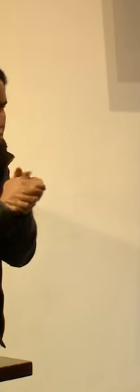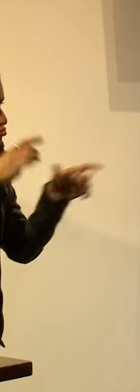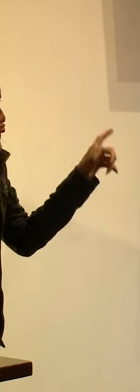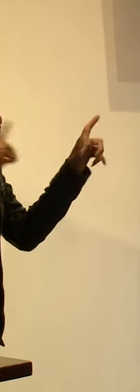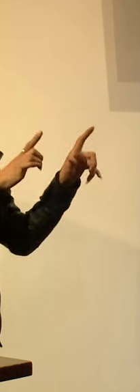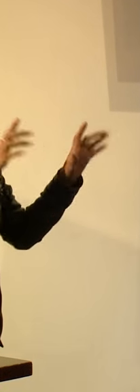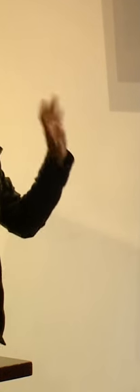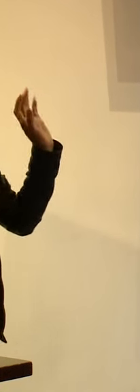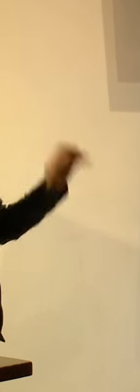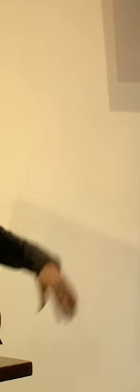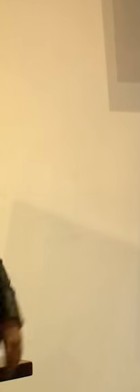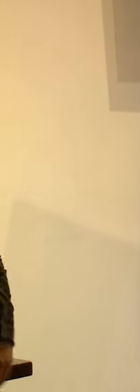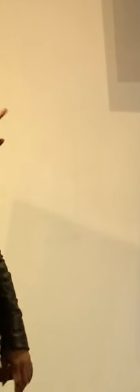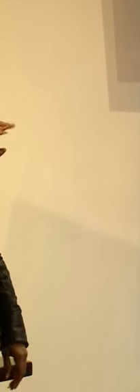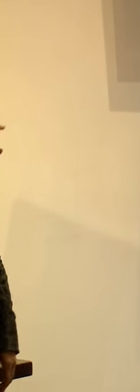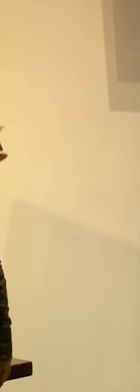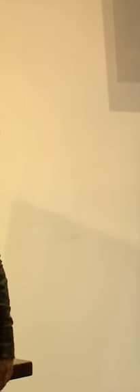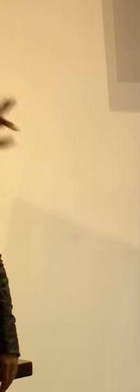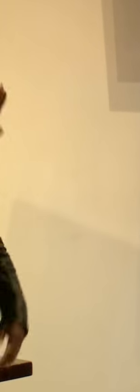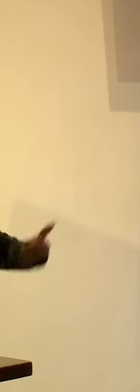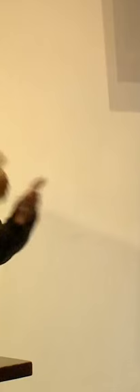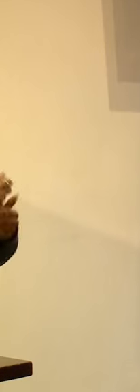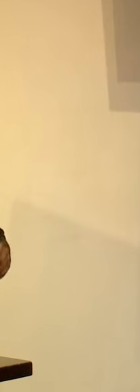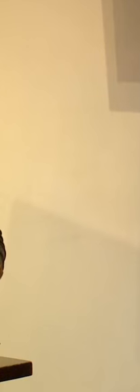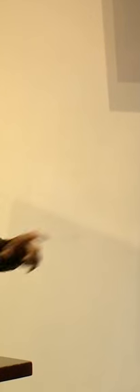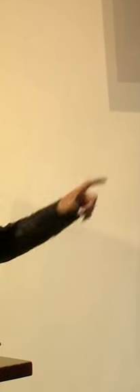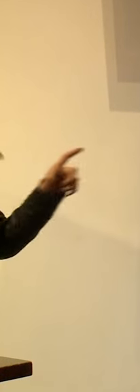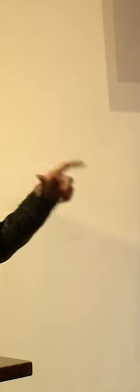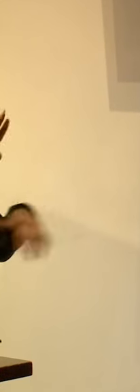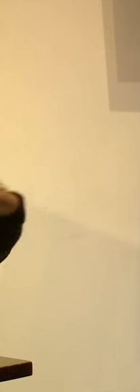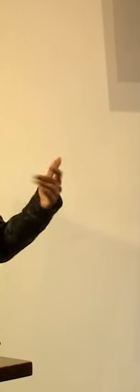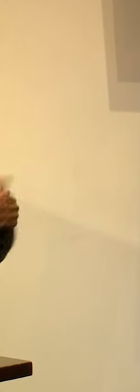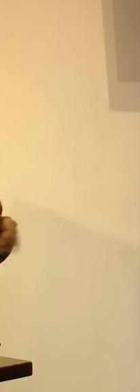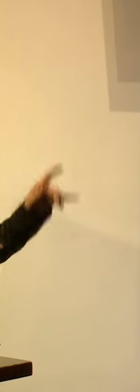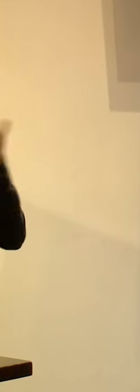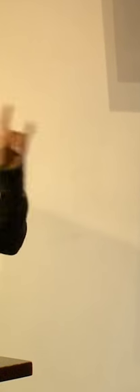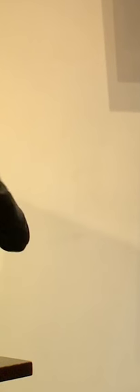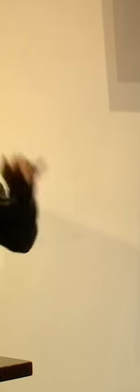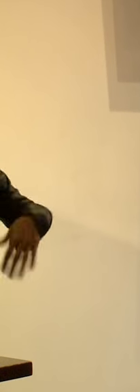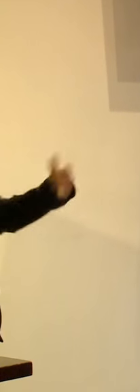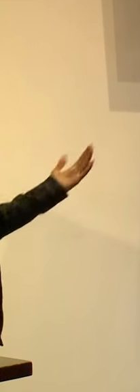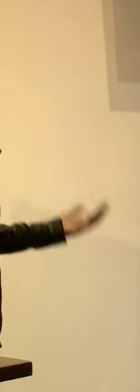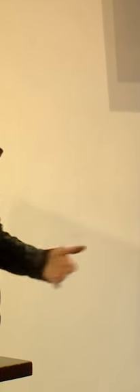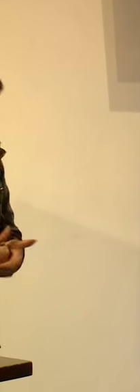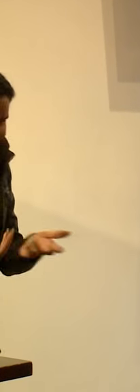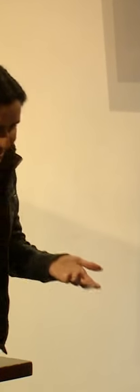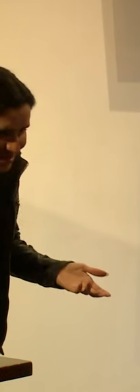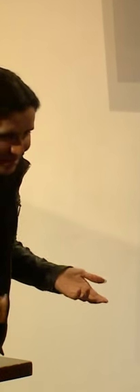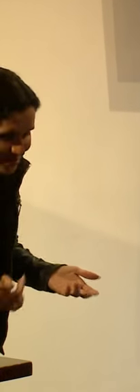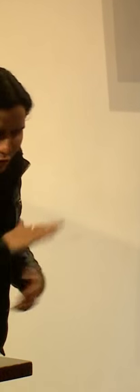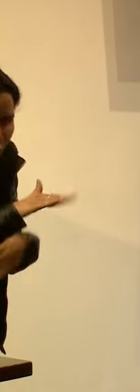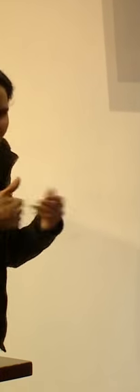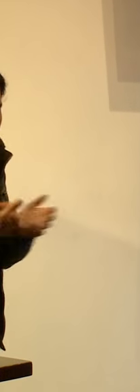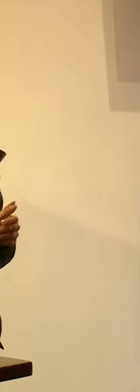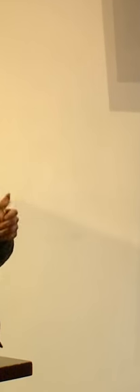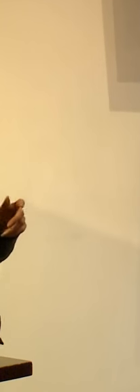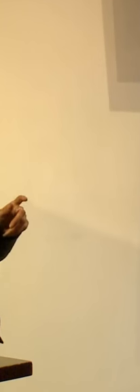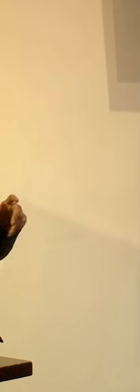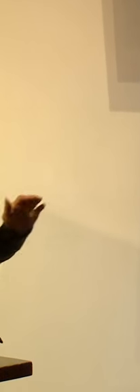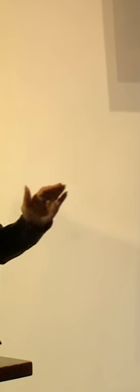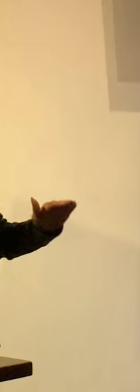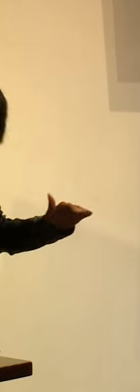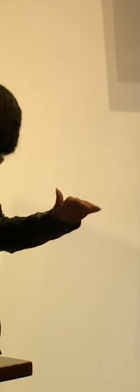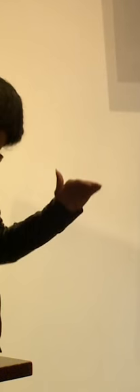podría decir el 99% es espectador, porque todos vemos televisión, todos consumimos imágenes, todos escuchamos música, todos lo hacemos, todos. Por lo tanto, el énfasis